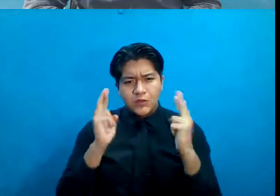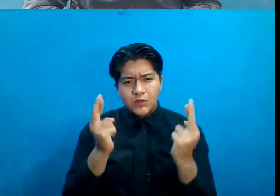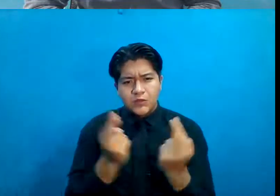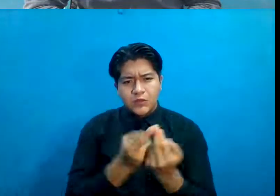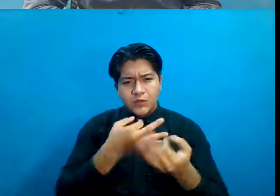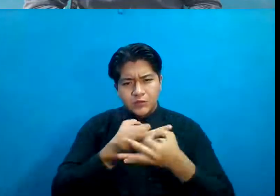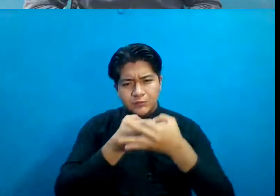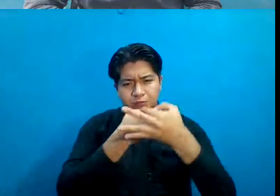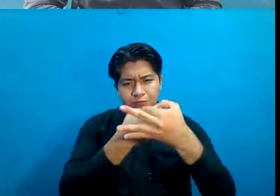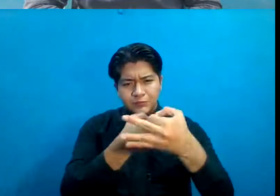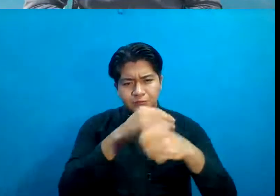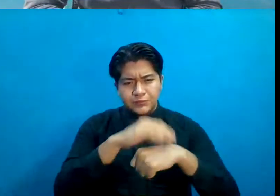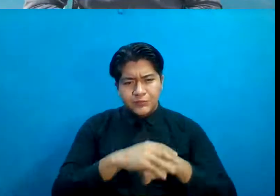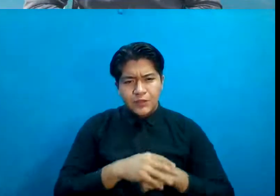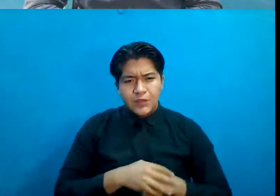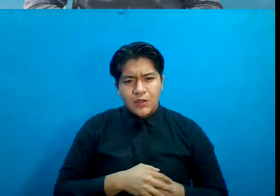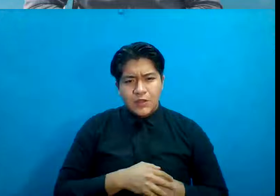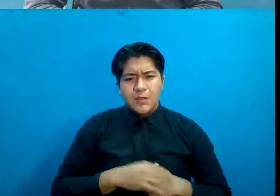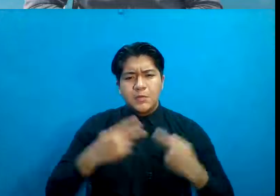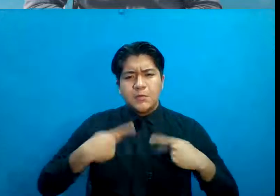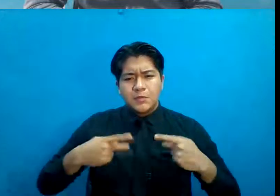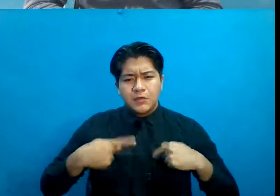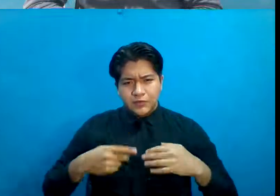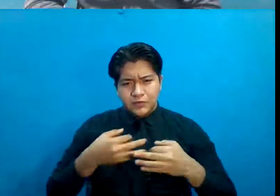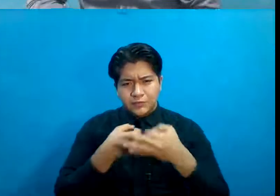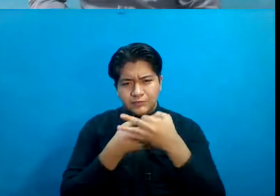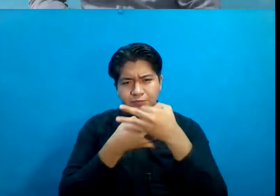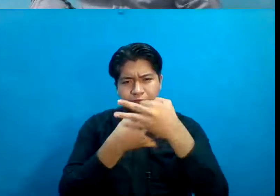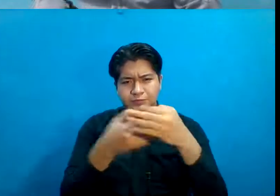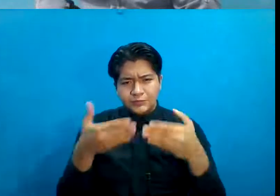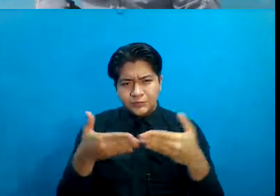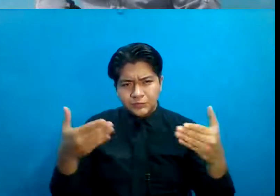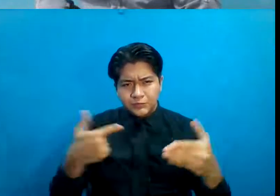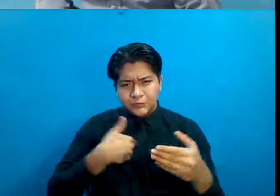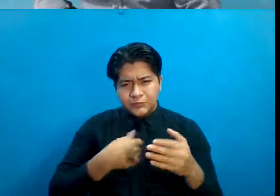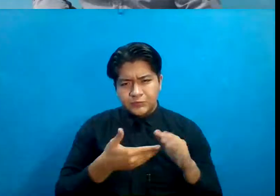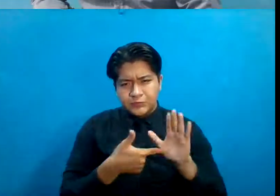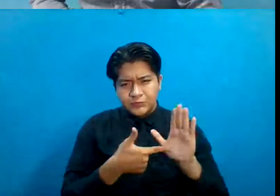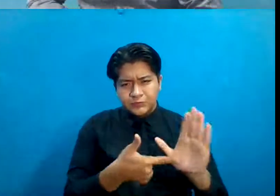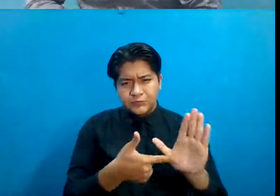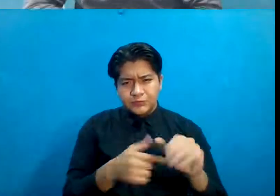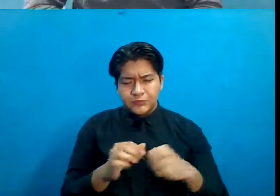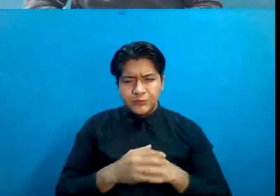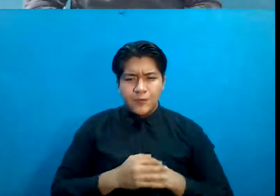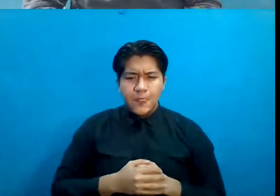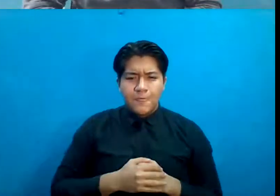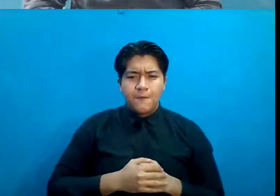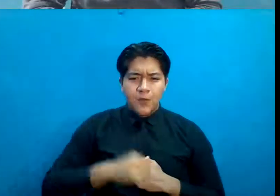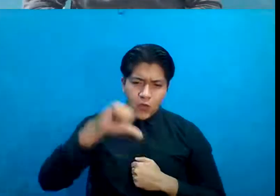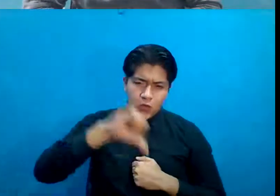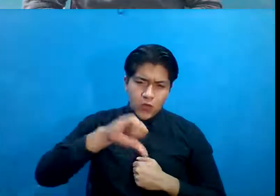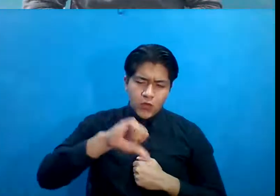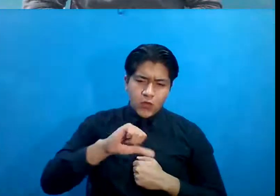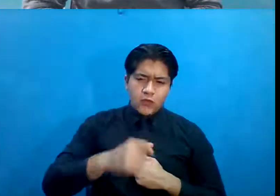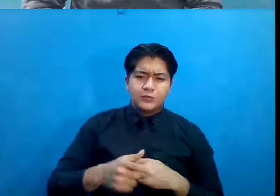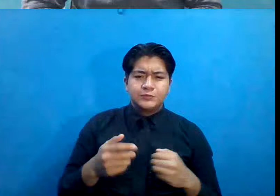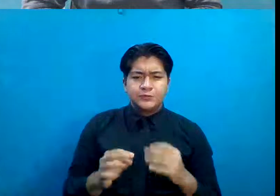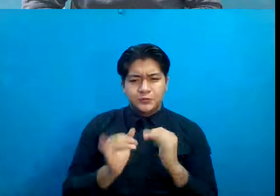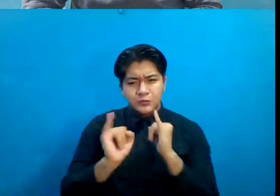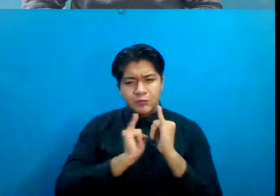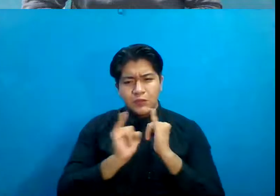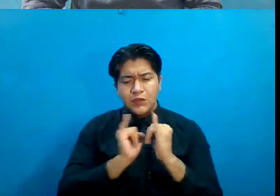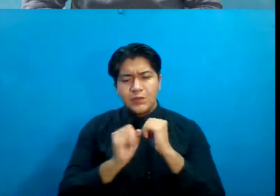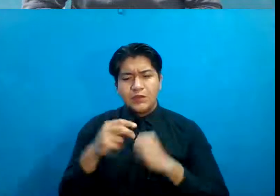ponentes, vale la redundancia, que procedo a presentar. Nuestro hoy intérprete es el estudiante William Bermúdez